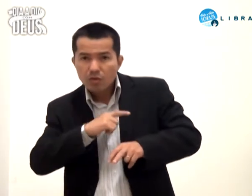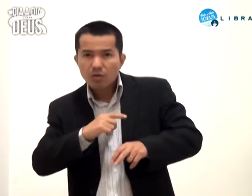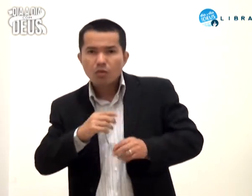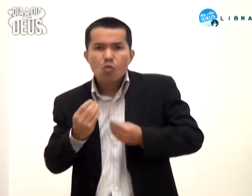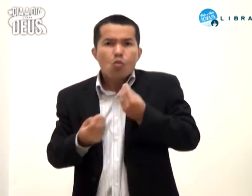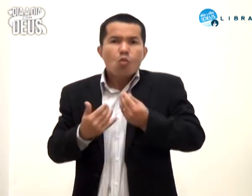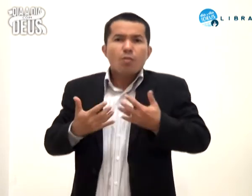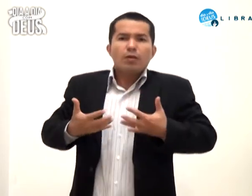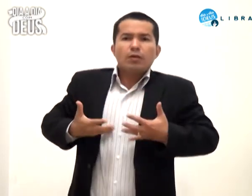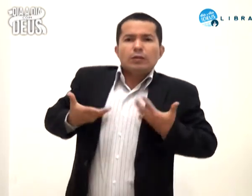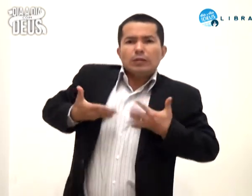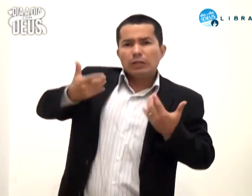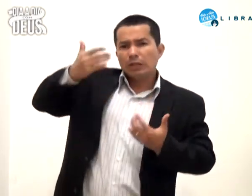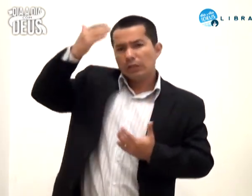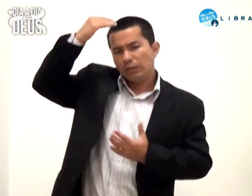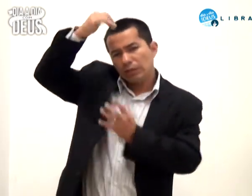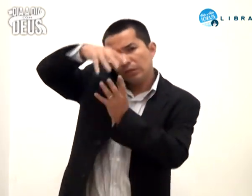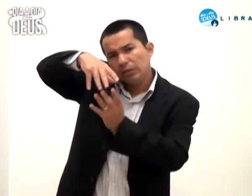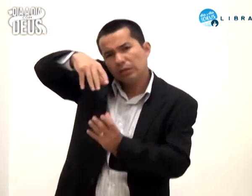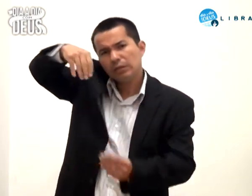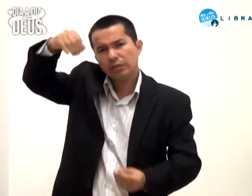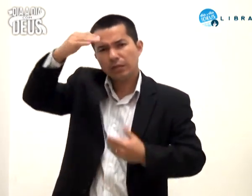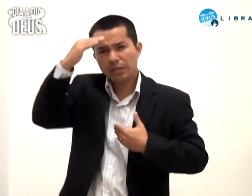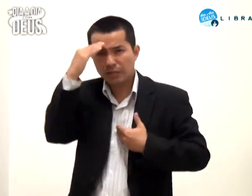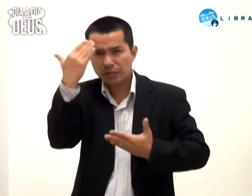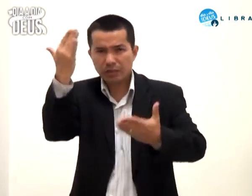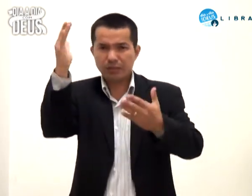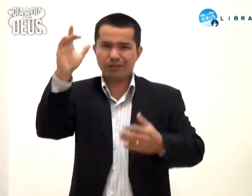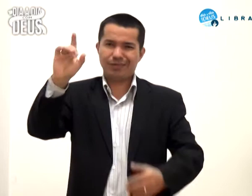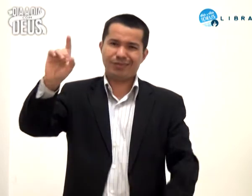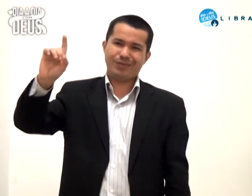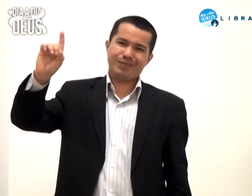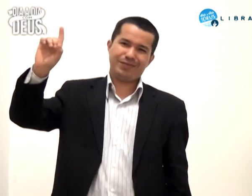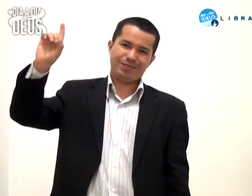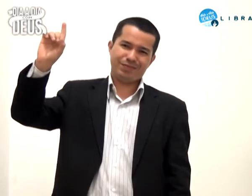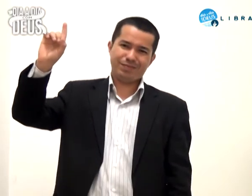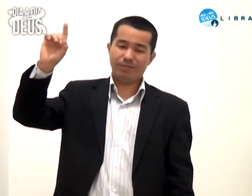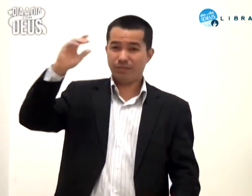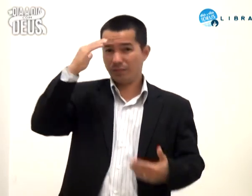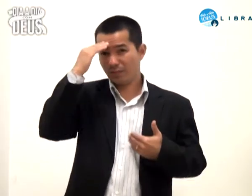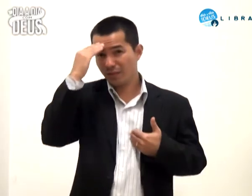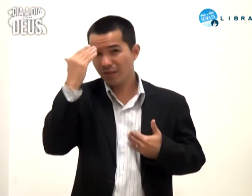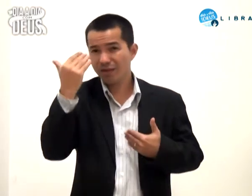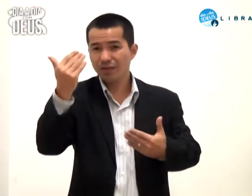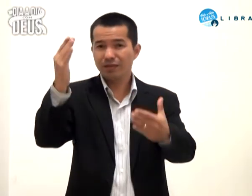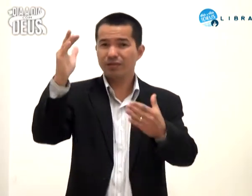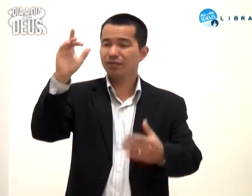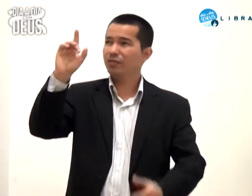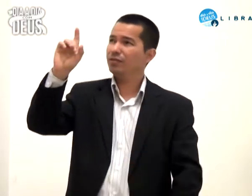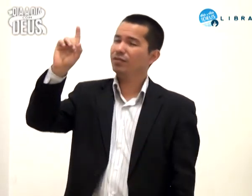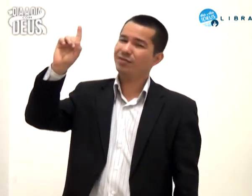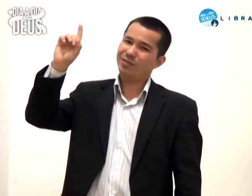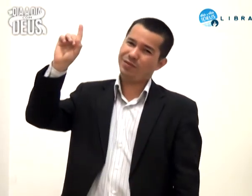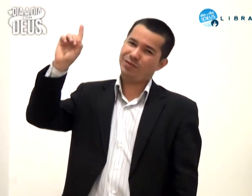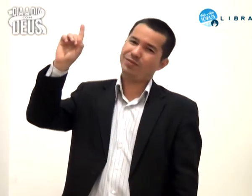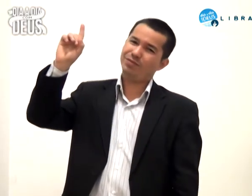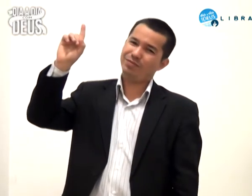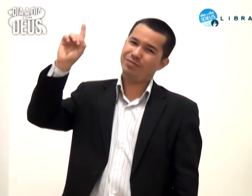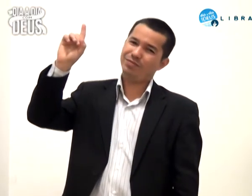disposição da alma, a alegria de agradecer a Deus.